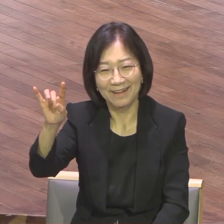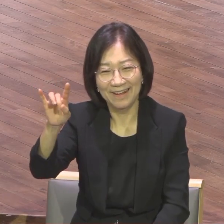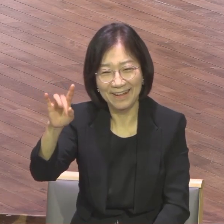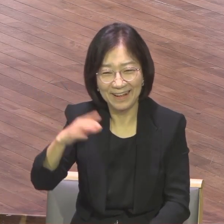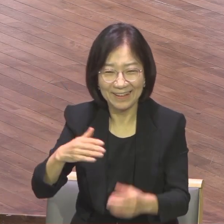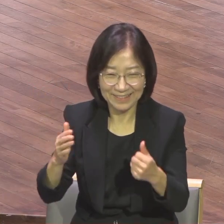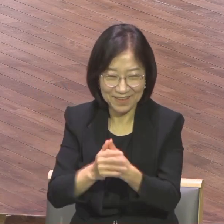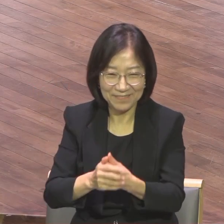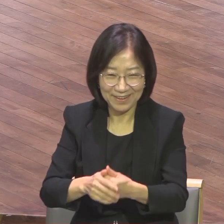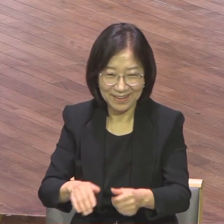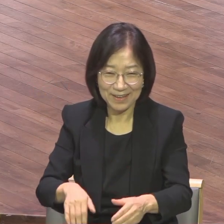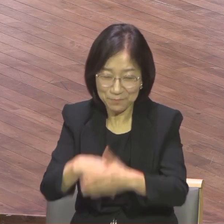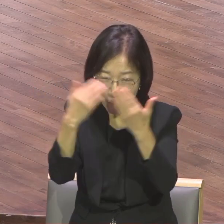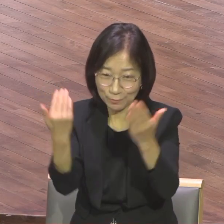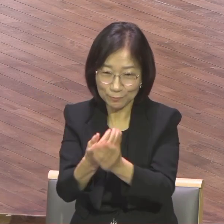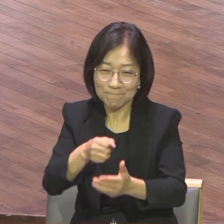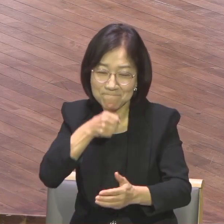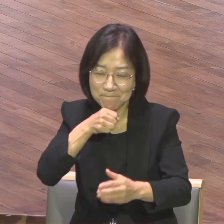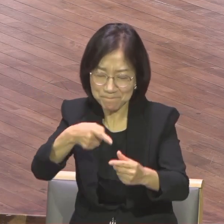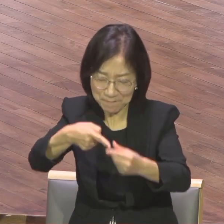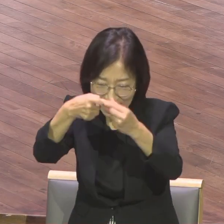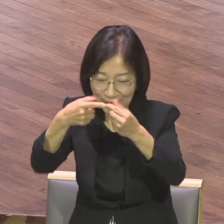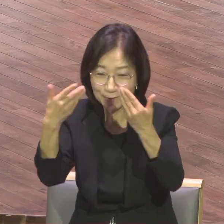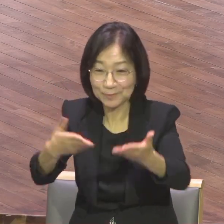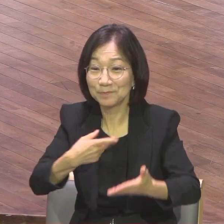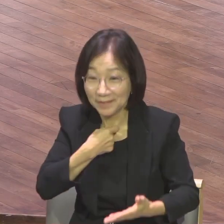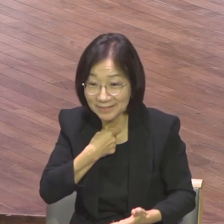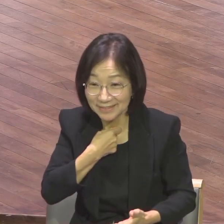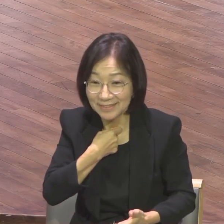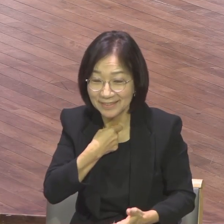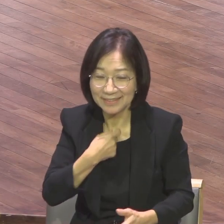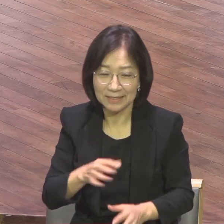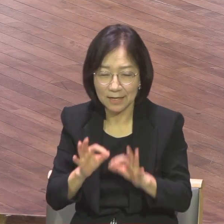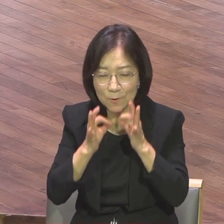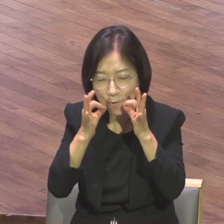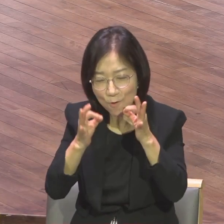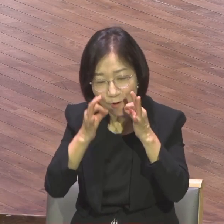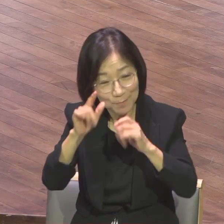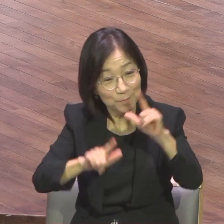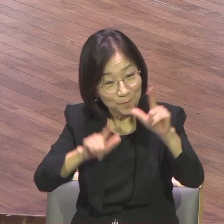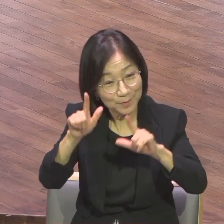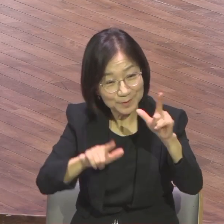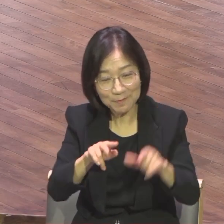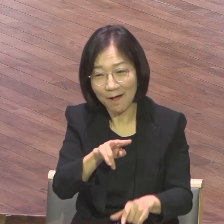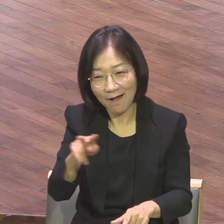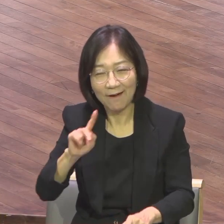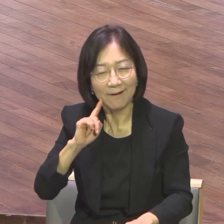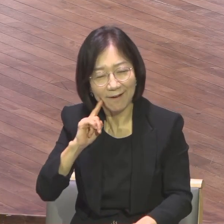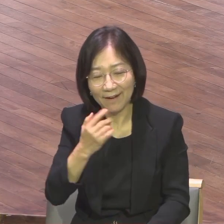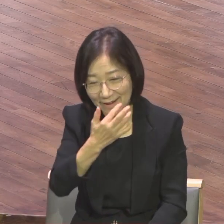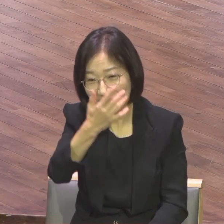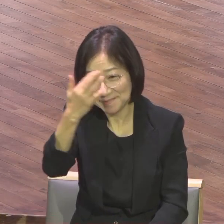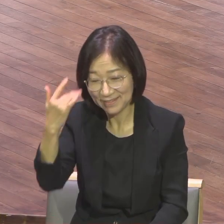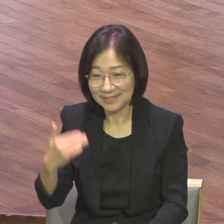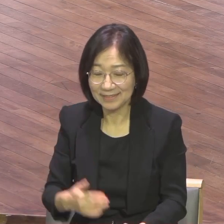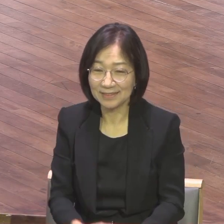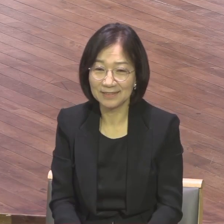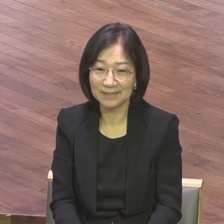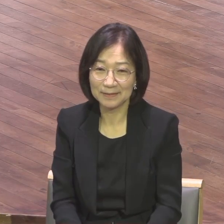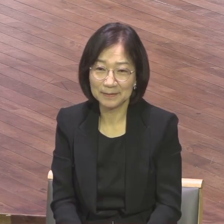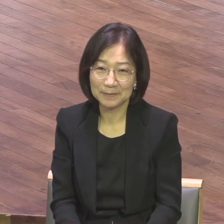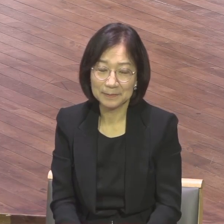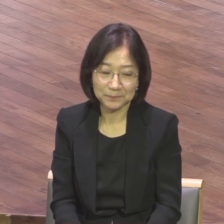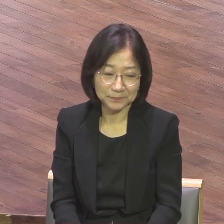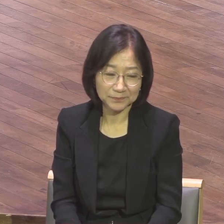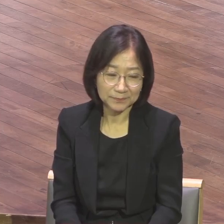1등이다 그랬어요. 하나님 앞에 최선을 다했기 때문에 하나님 중심 보시잖아요. 하나님 음성 보지